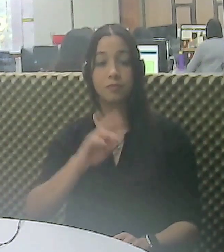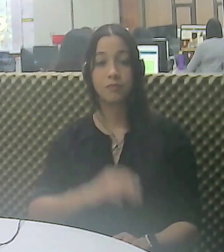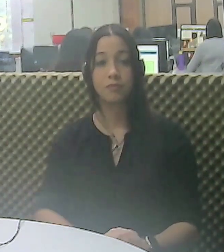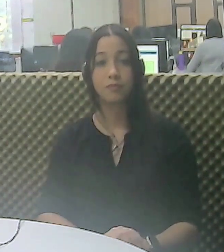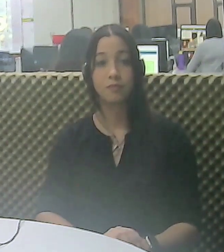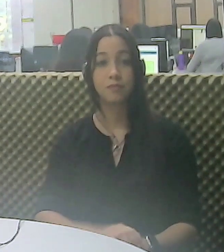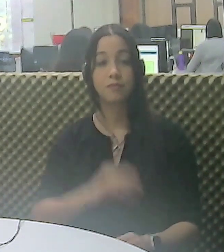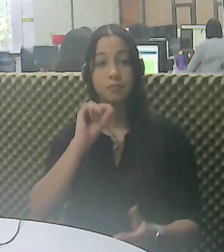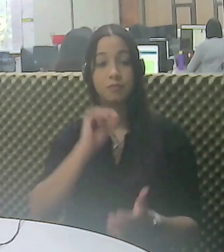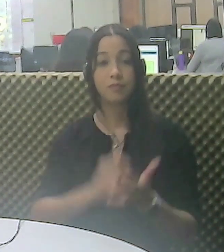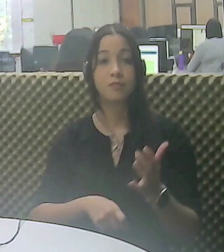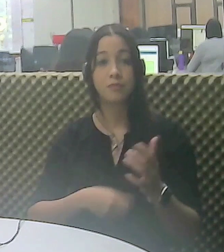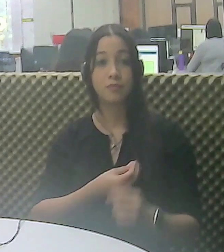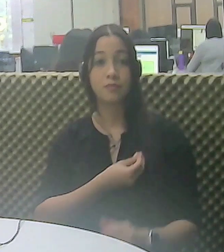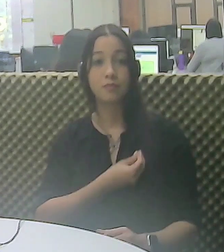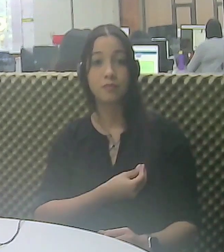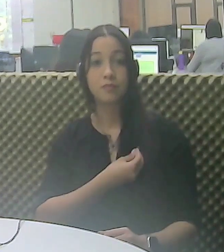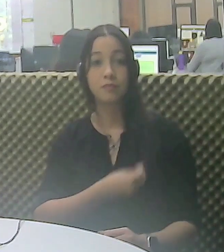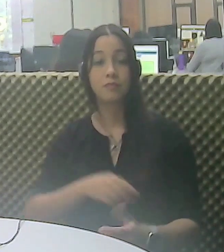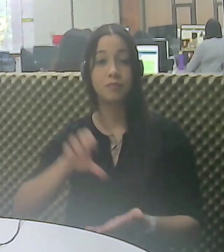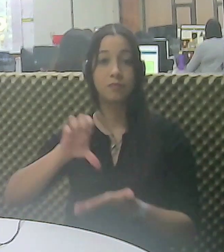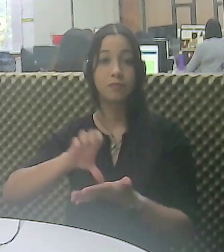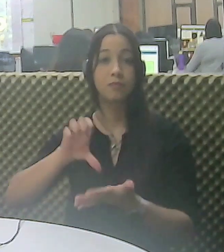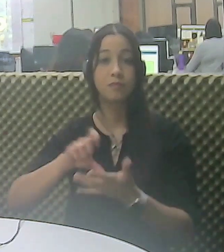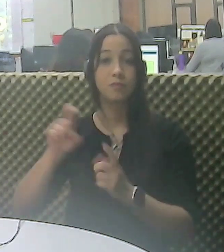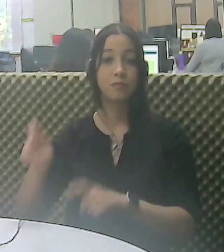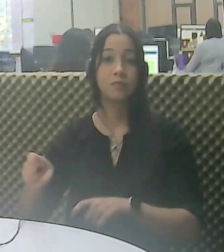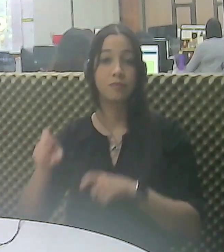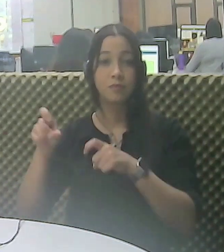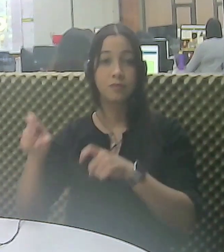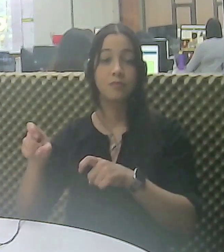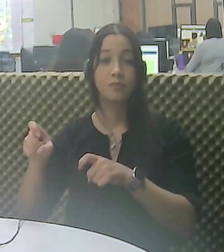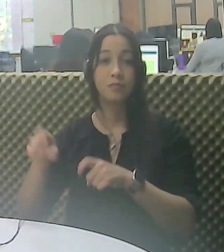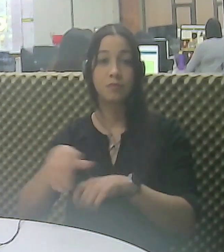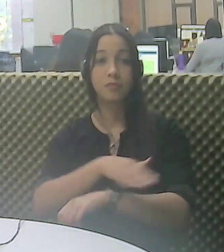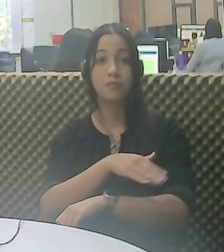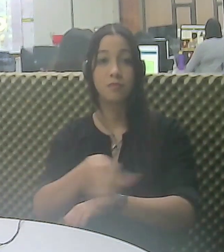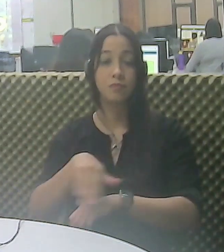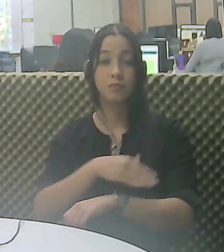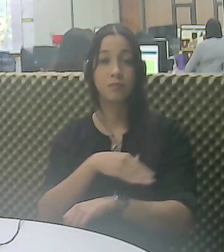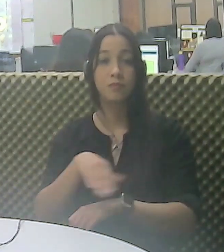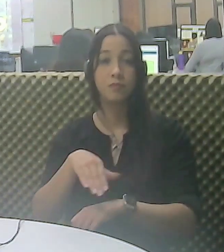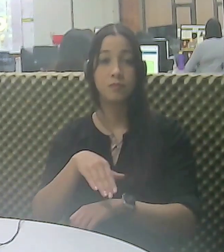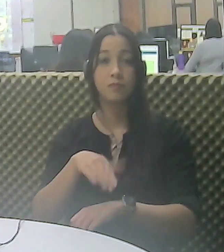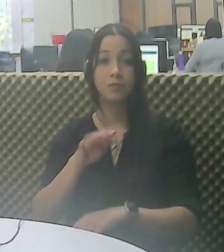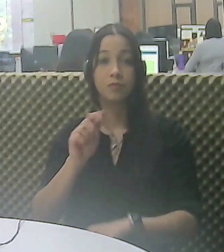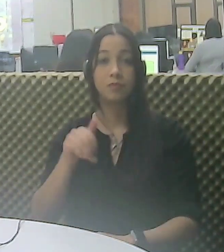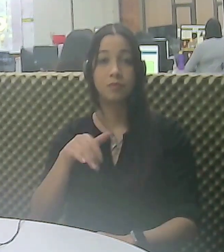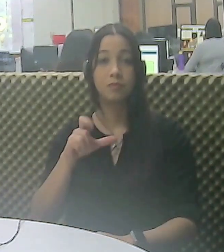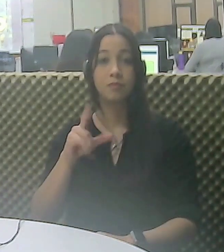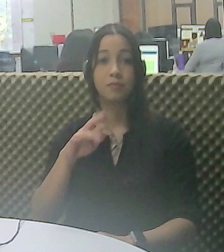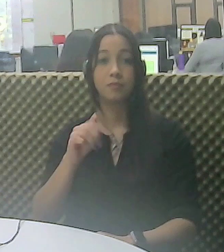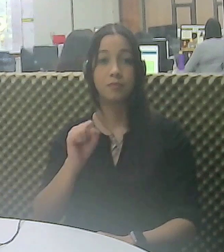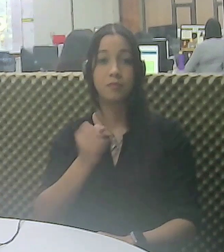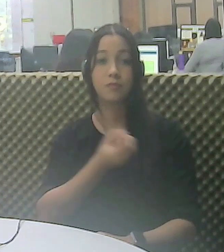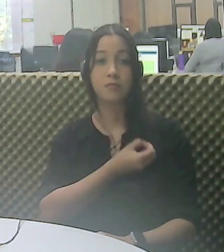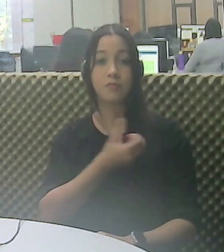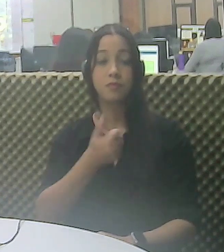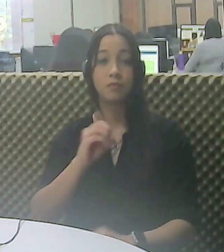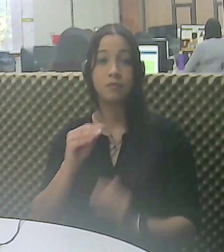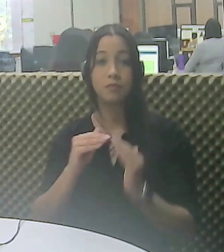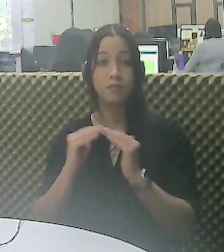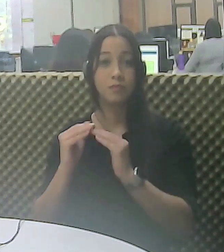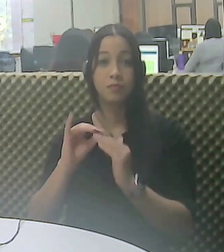O cadastro é feito pessoalmente no anexo da agropecuária. O endereço é Avenida das Gameleiras, número 10,